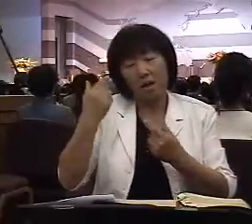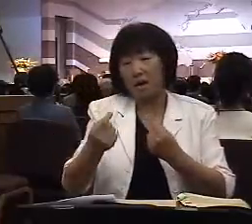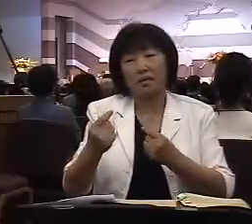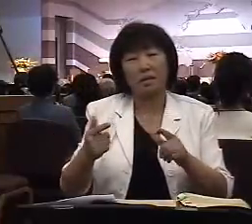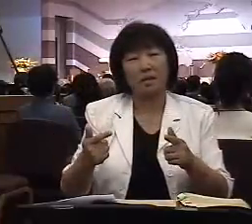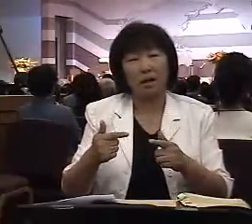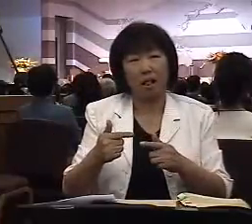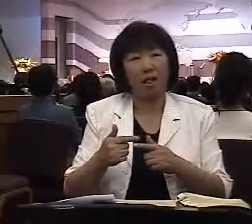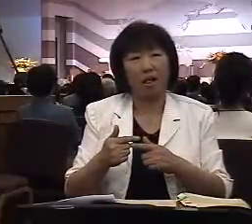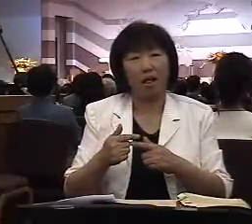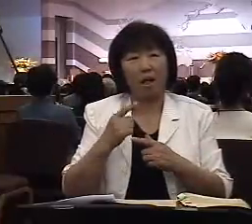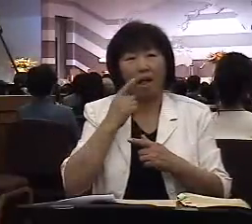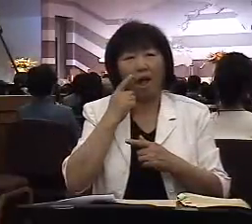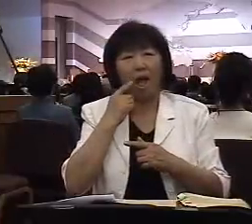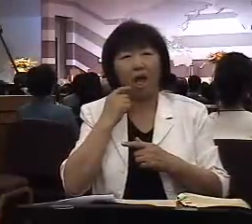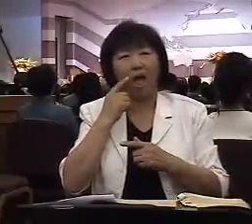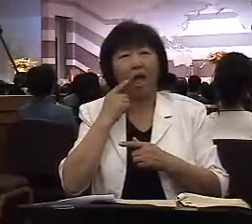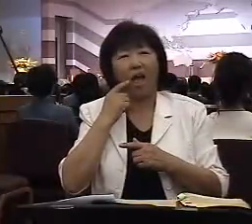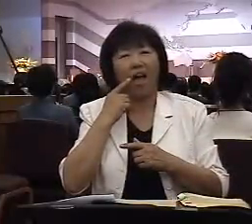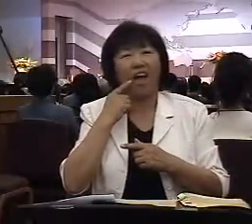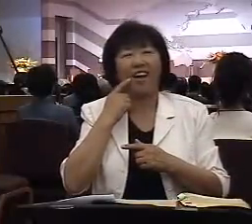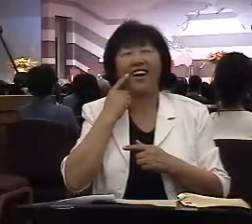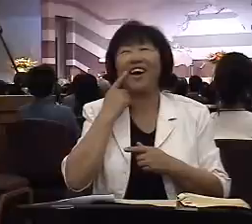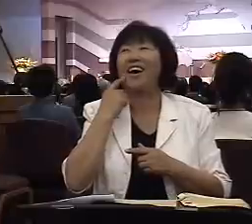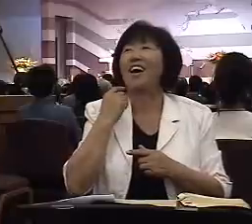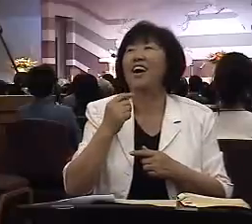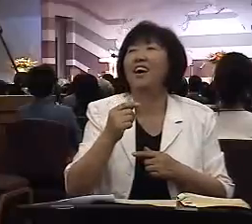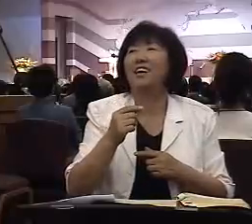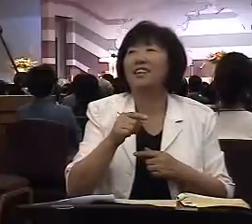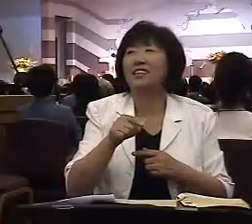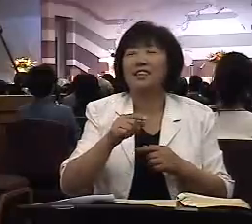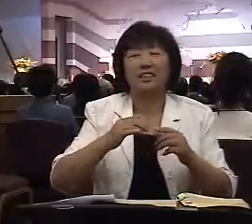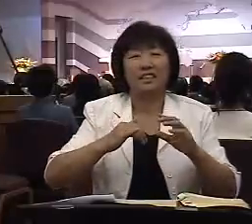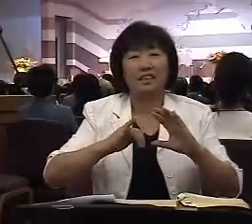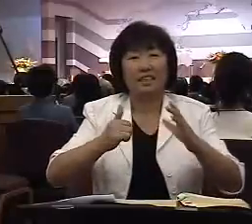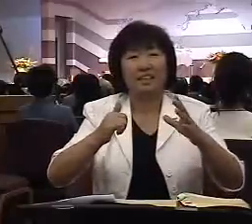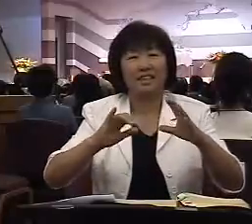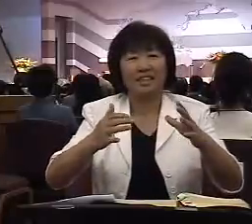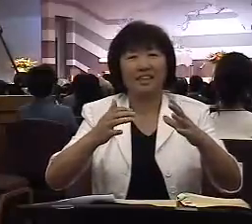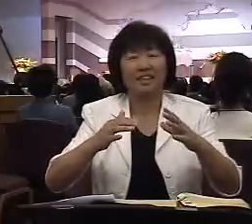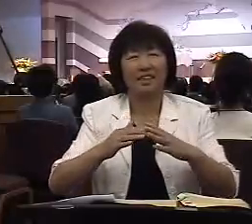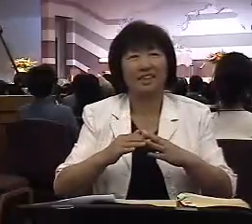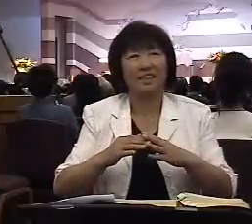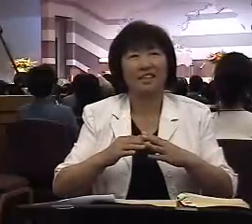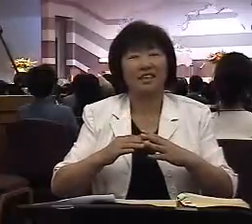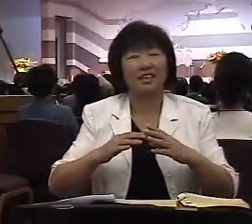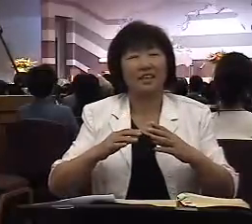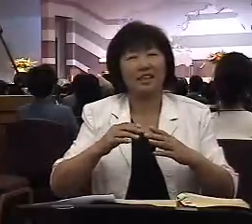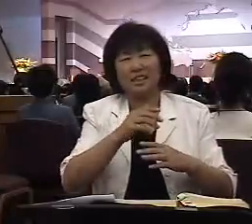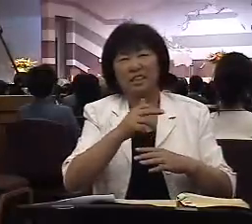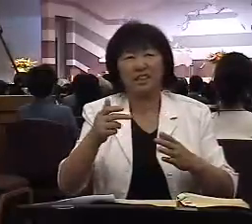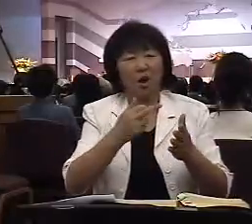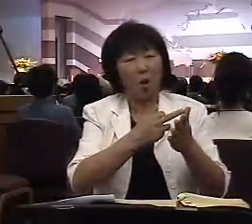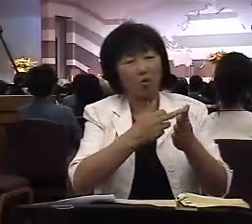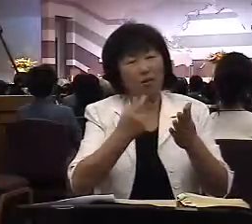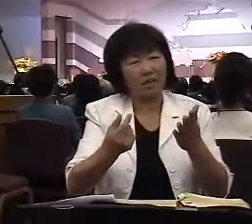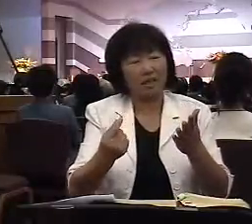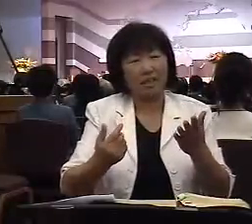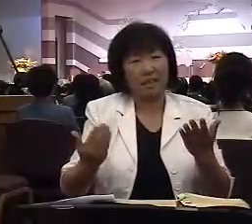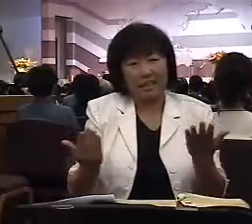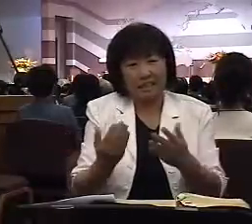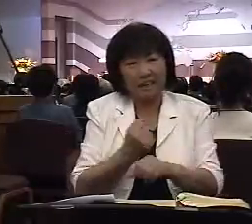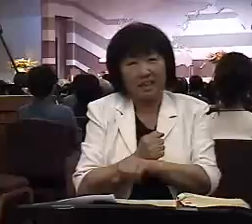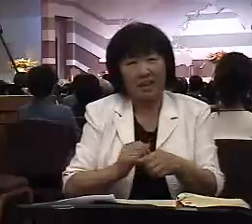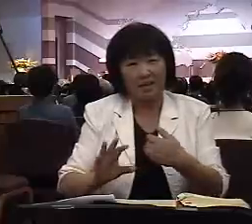옛날에 참 나이스하고 좋았던 어떤 이 세상에, 이 세계에서 큰 형님 같은 역할을 했다면, 지금은 이상하게 덩치는